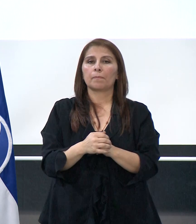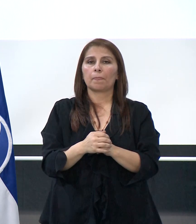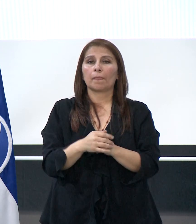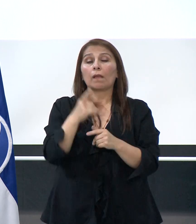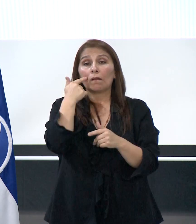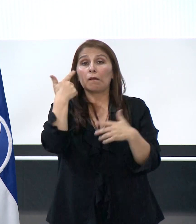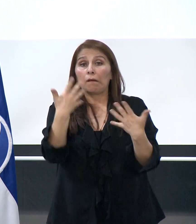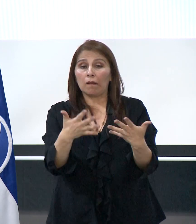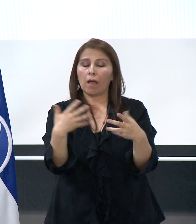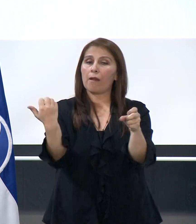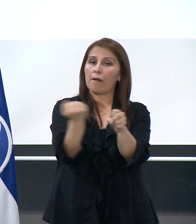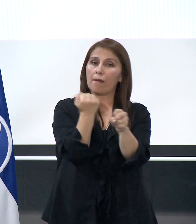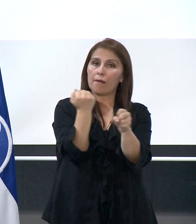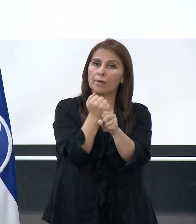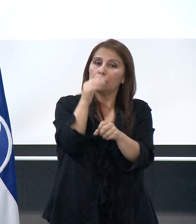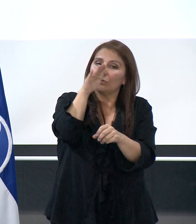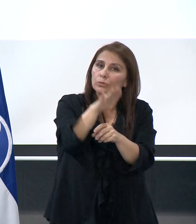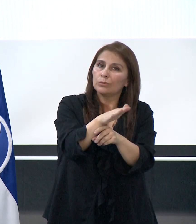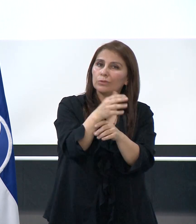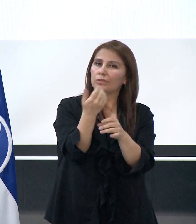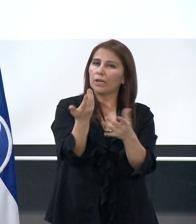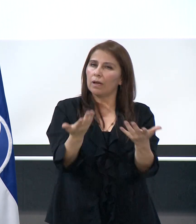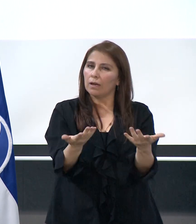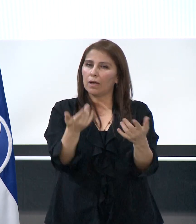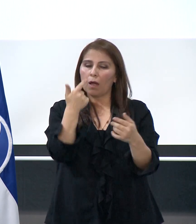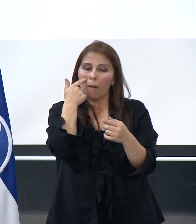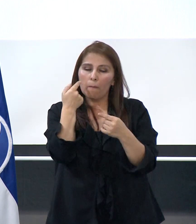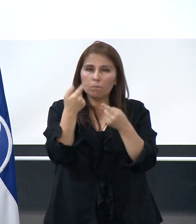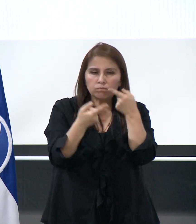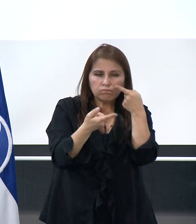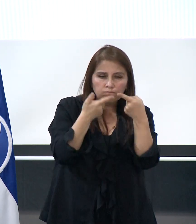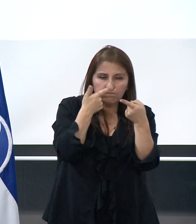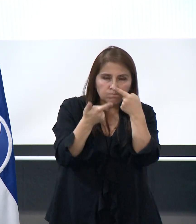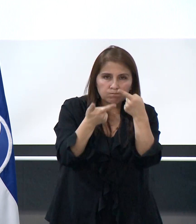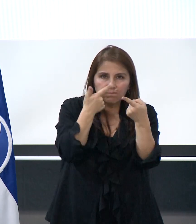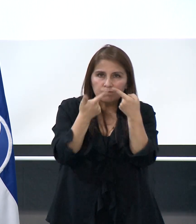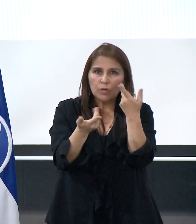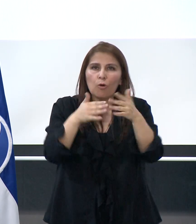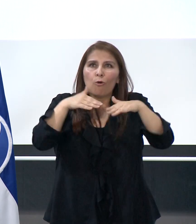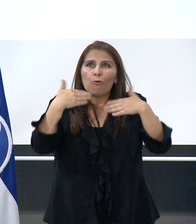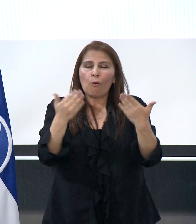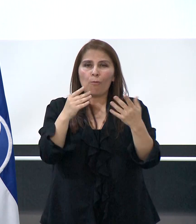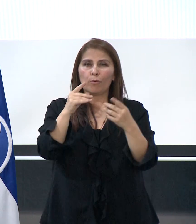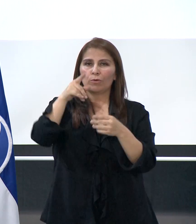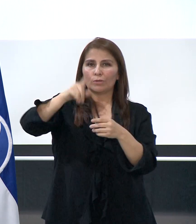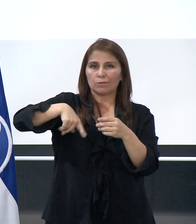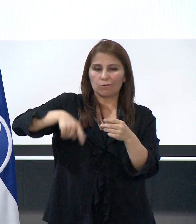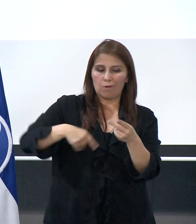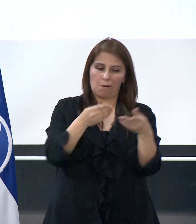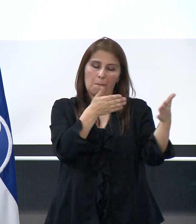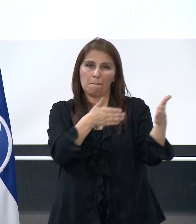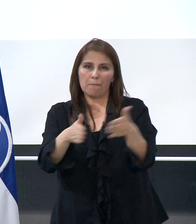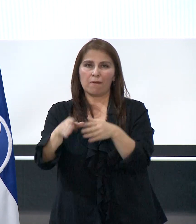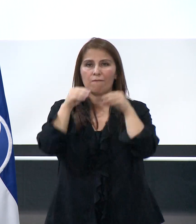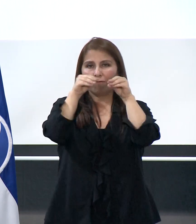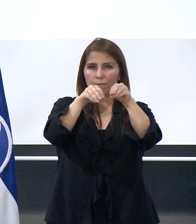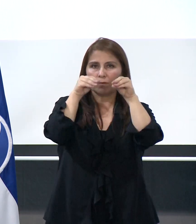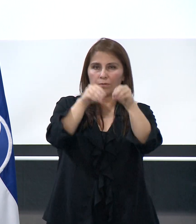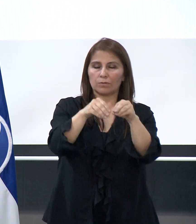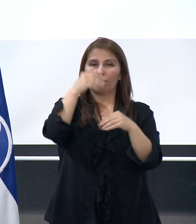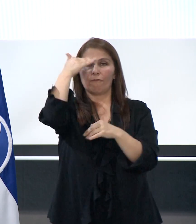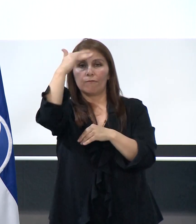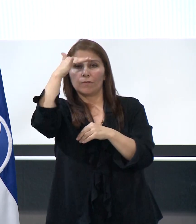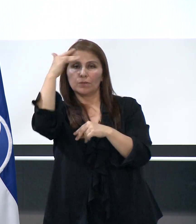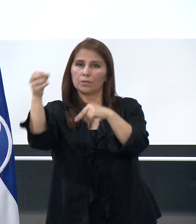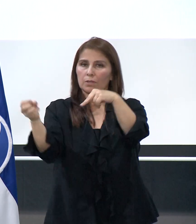omnia orbes pictus exploró métodos de enseñanza nociones de escuela planes de formación filosofía